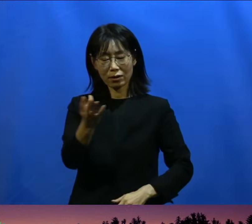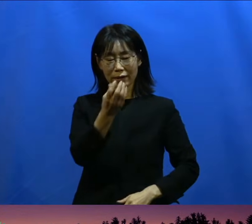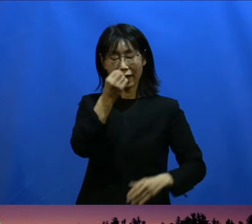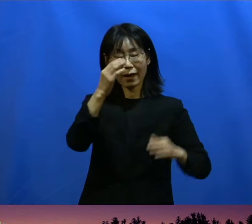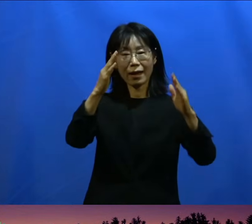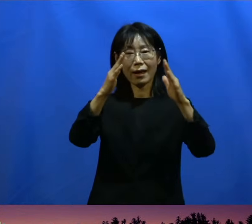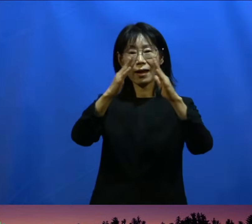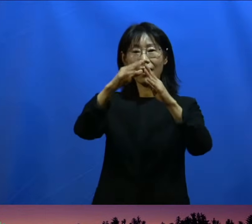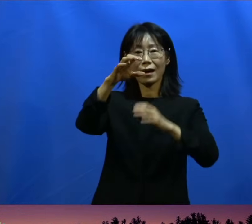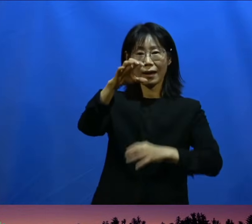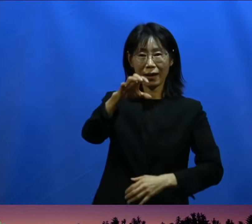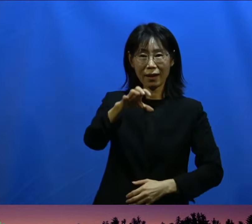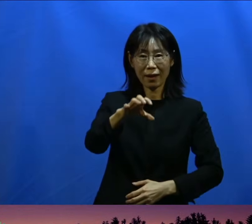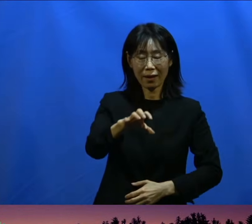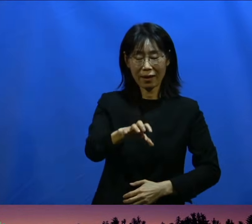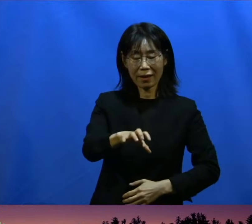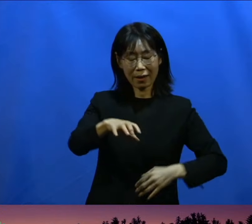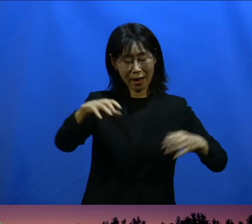성전에